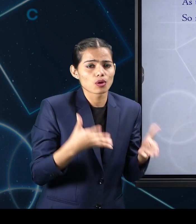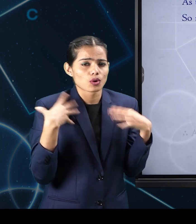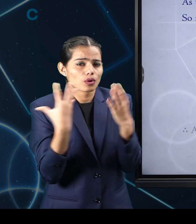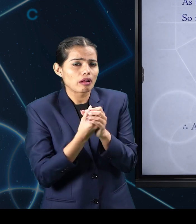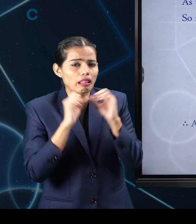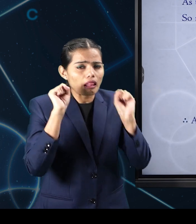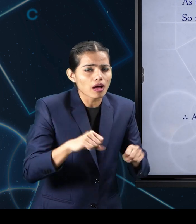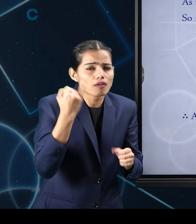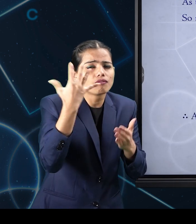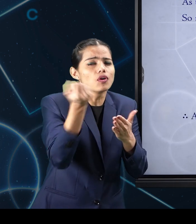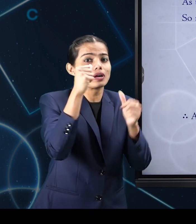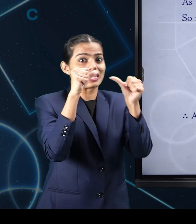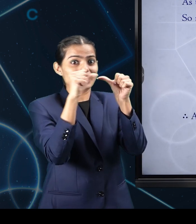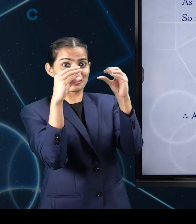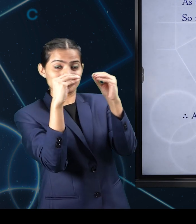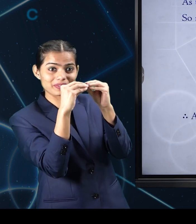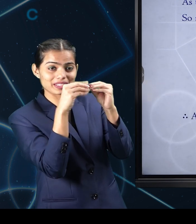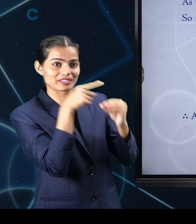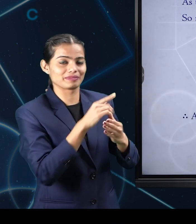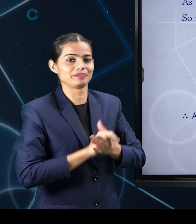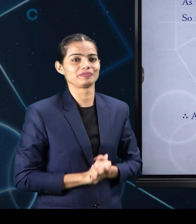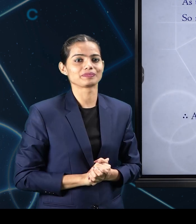AB is equal TB plus AT।